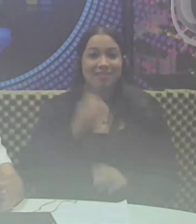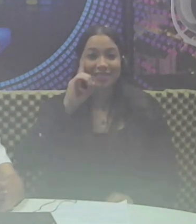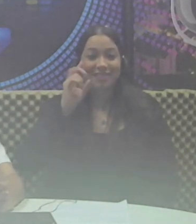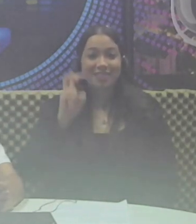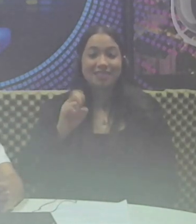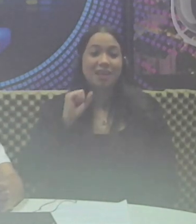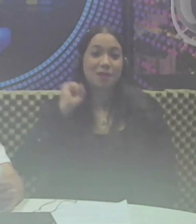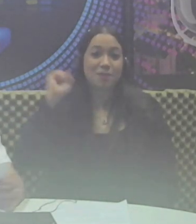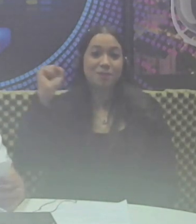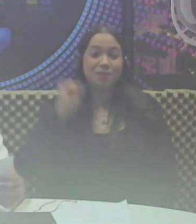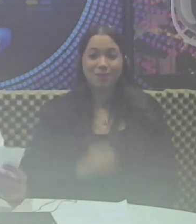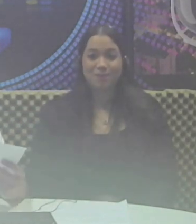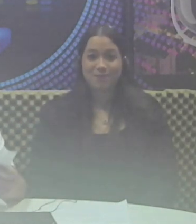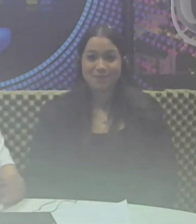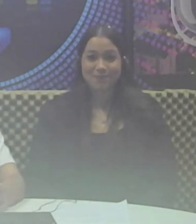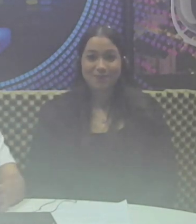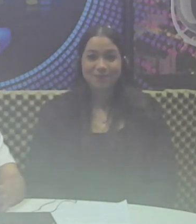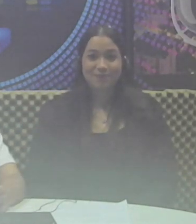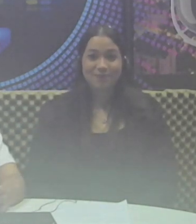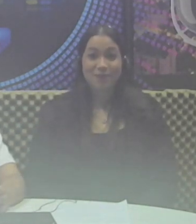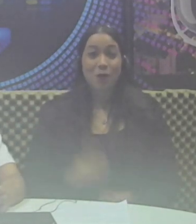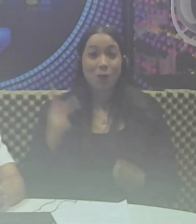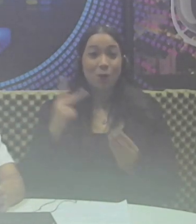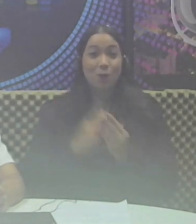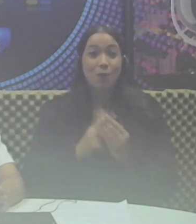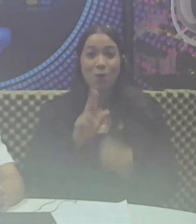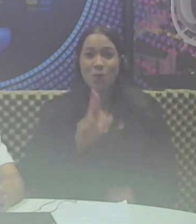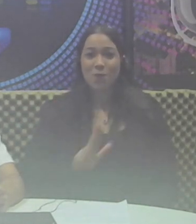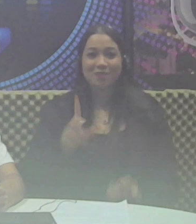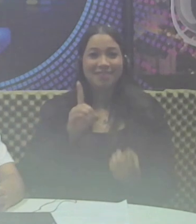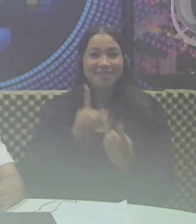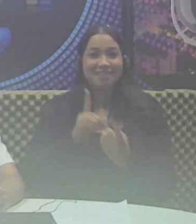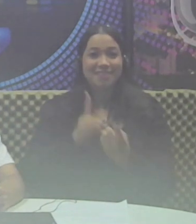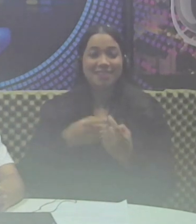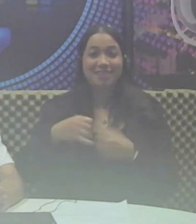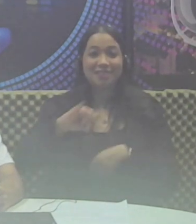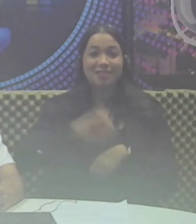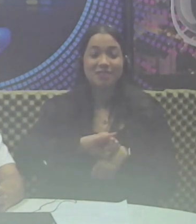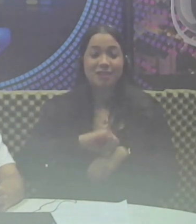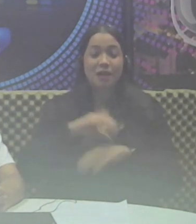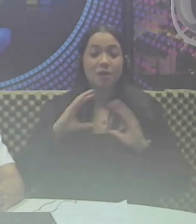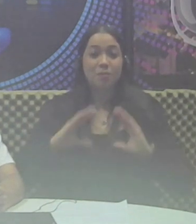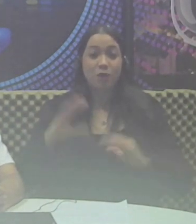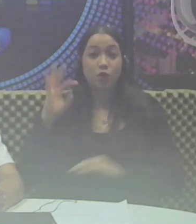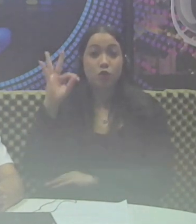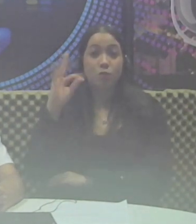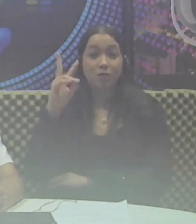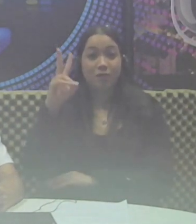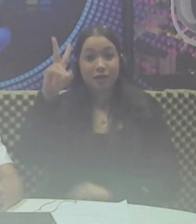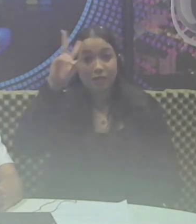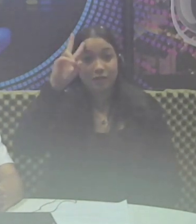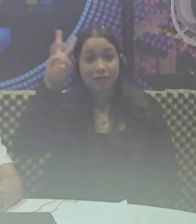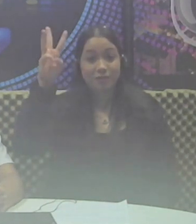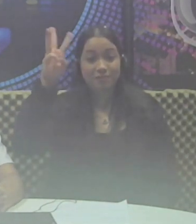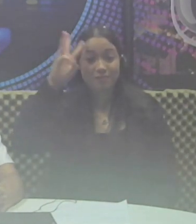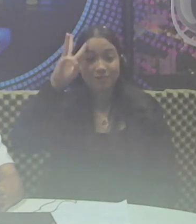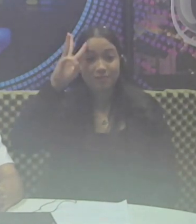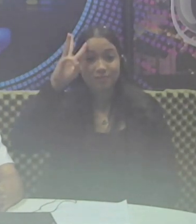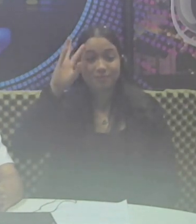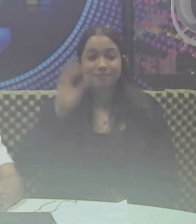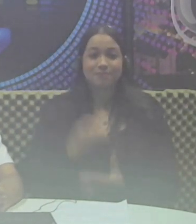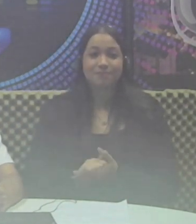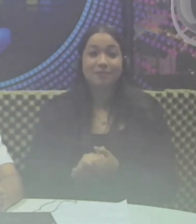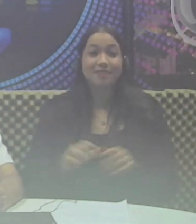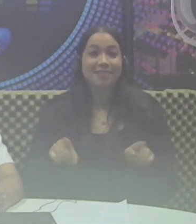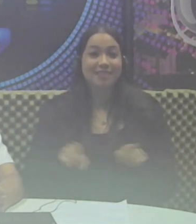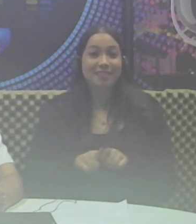de abril. O Procon Uberlândia atenderá o centro na Praça Tubal Vilela às segundas e terças-feiras e passará